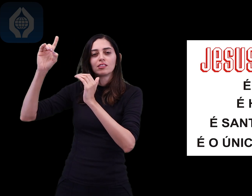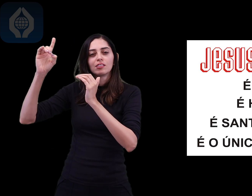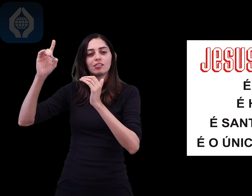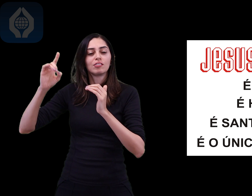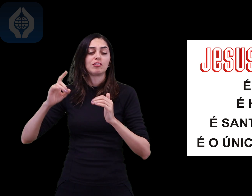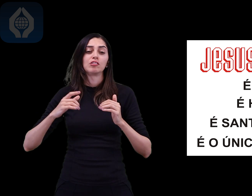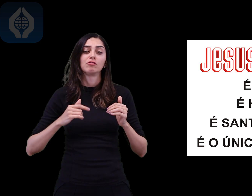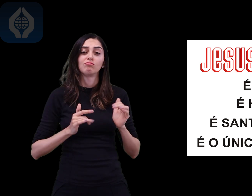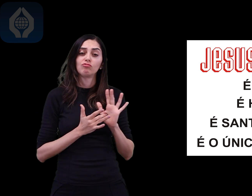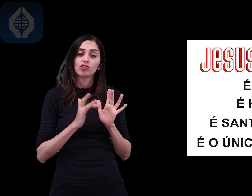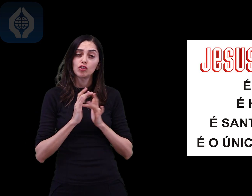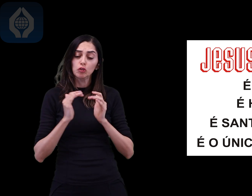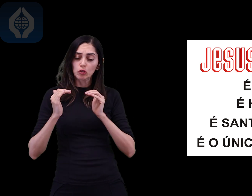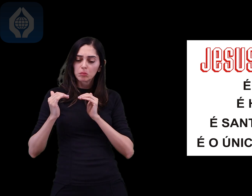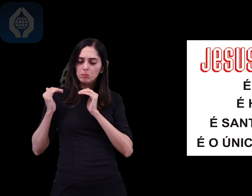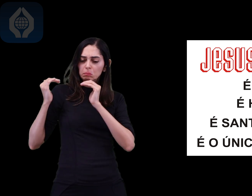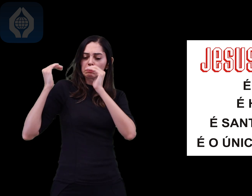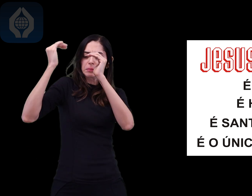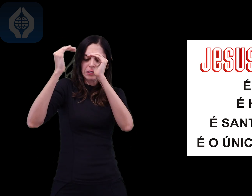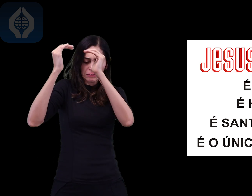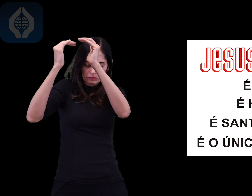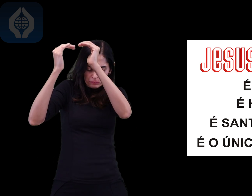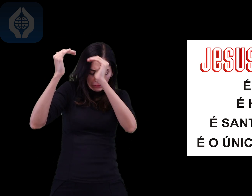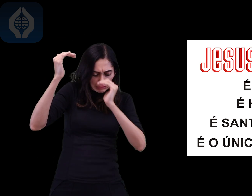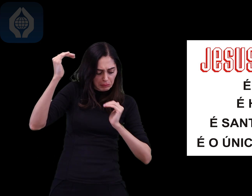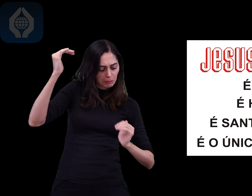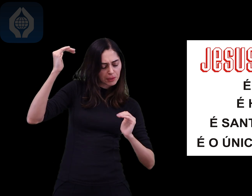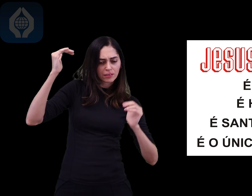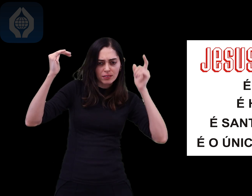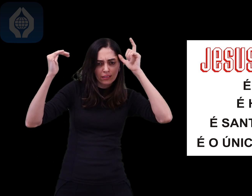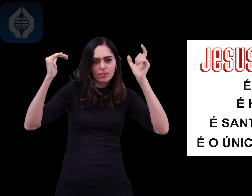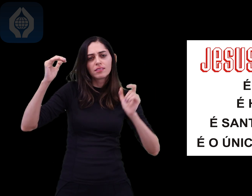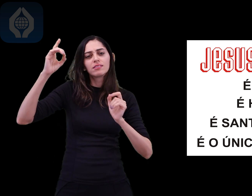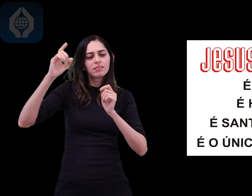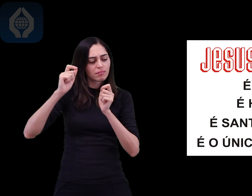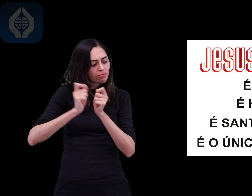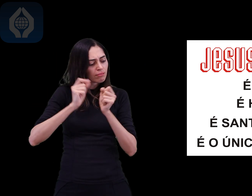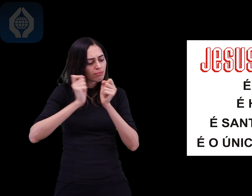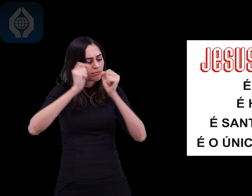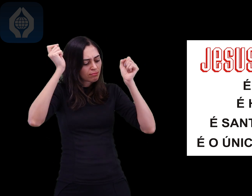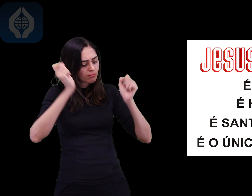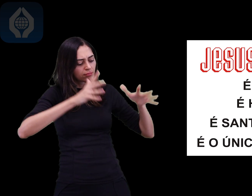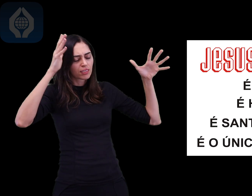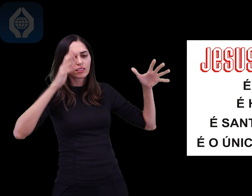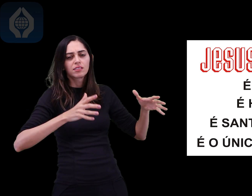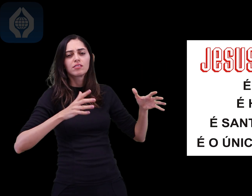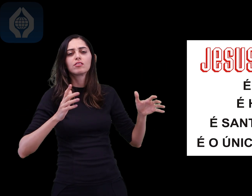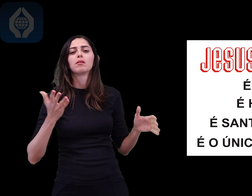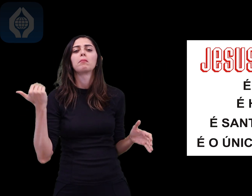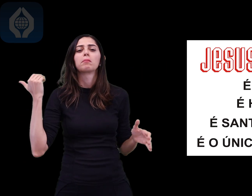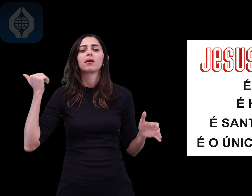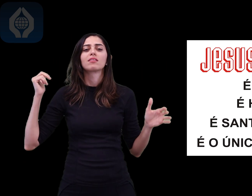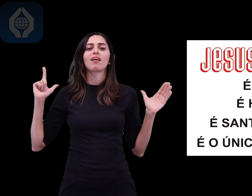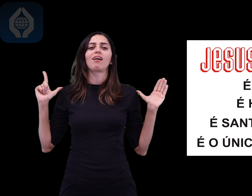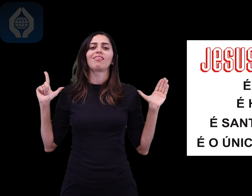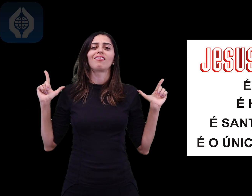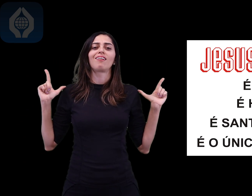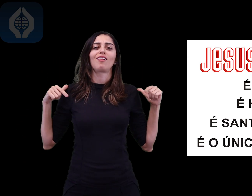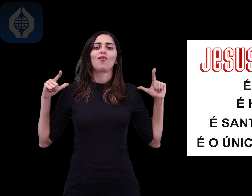Deus. Do princípio, ele criou Satanás, que se chamava Lúcifer, um anjo importante e lindo que devia ter servido a